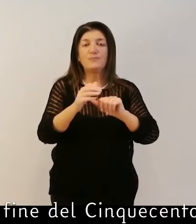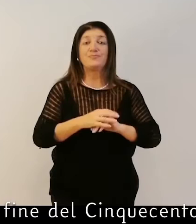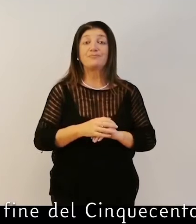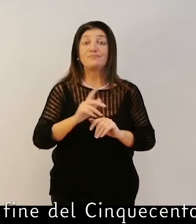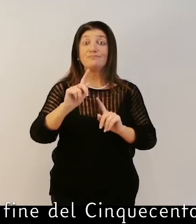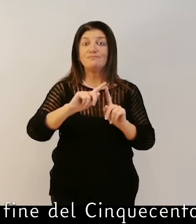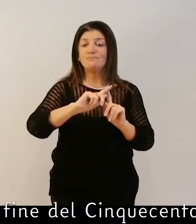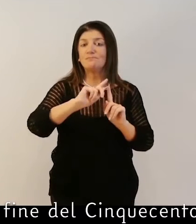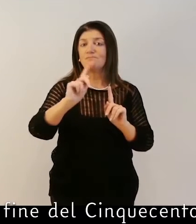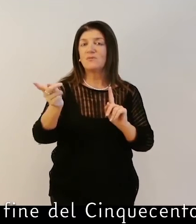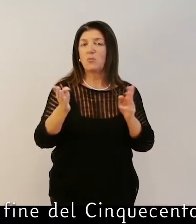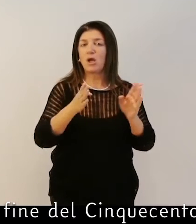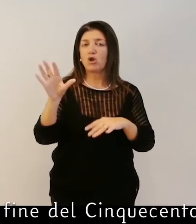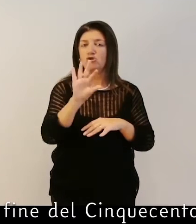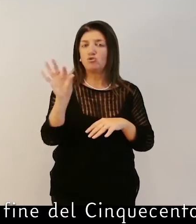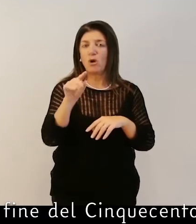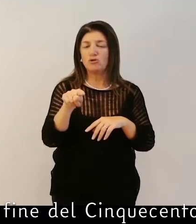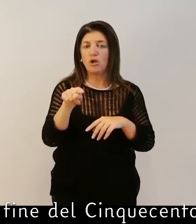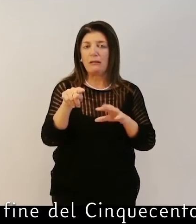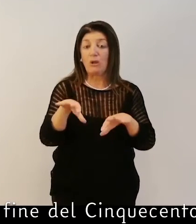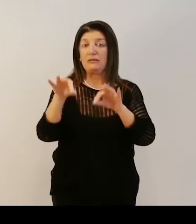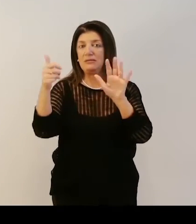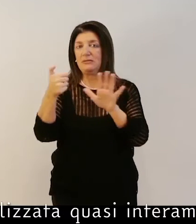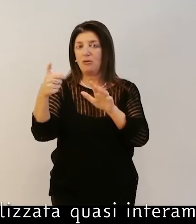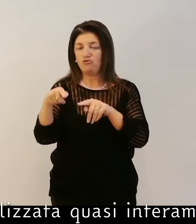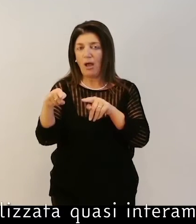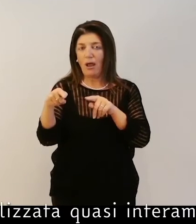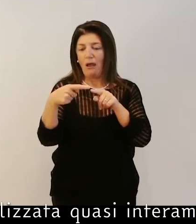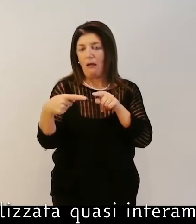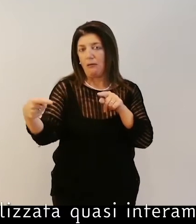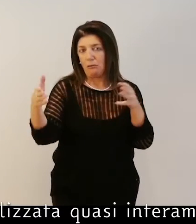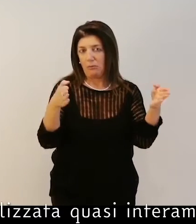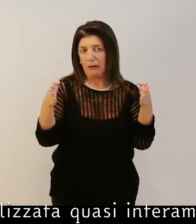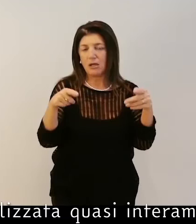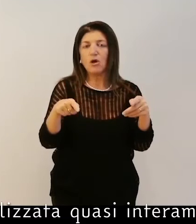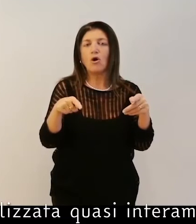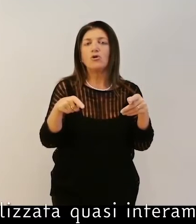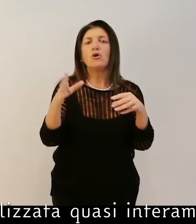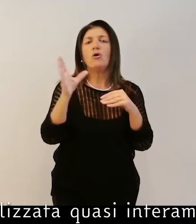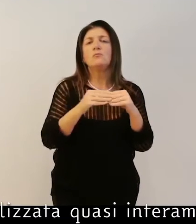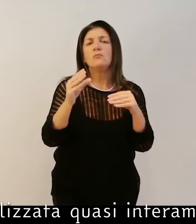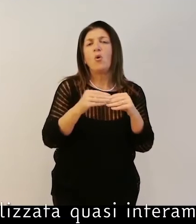Alla fine del Cinquecento e durante il Seicento venne realizzata quasi